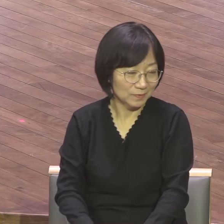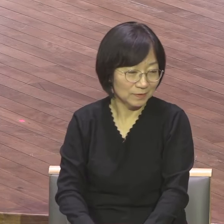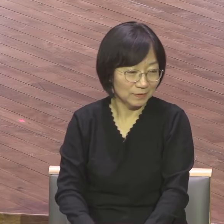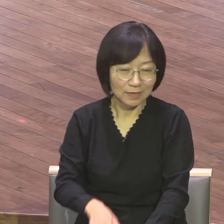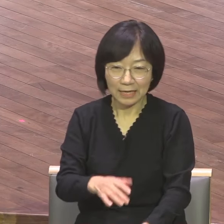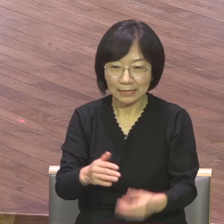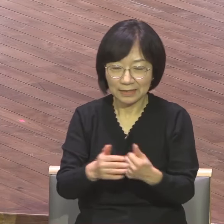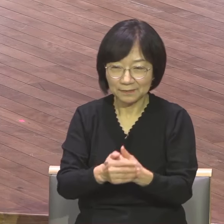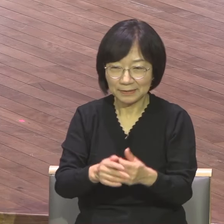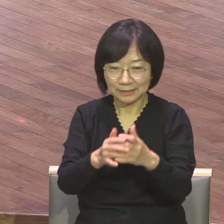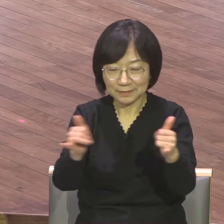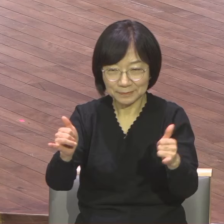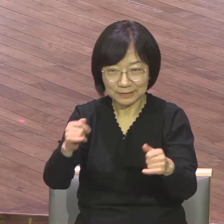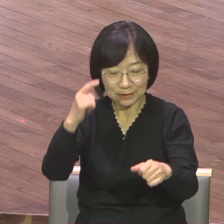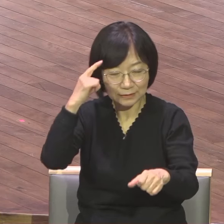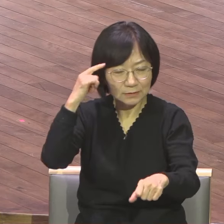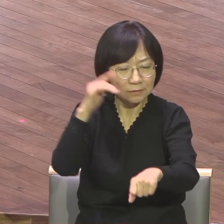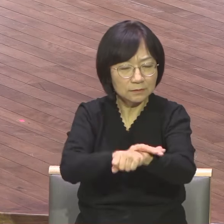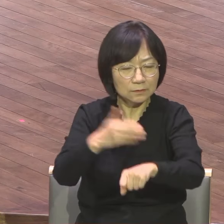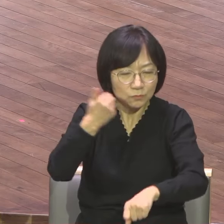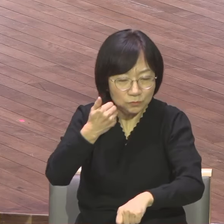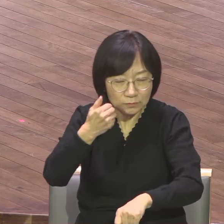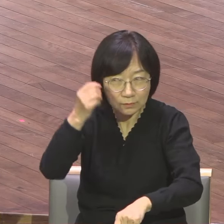지혜하면 솔로몬.